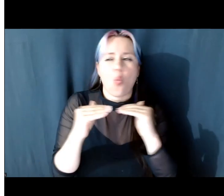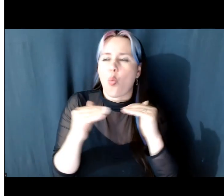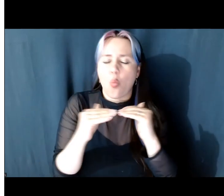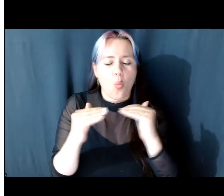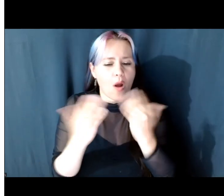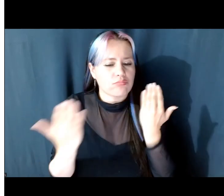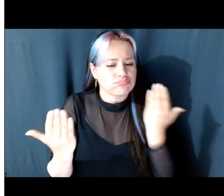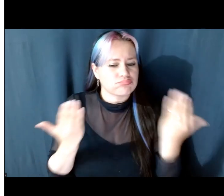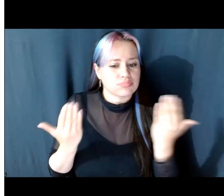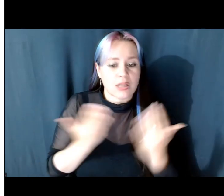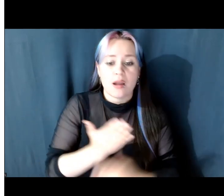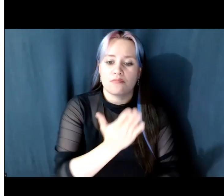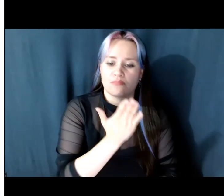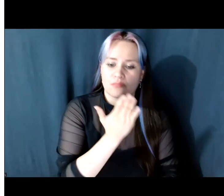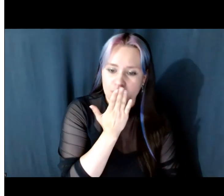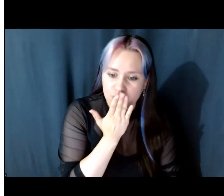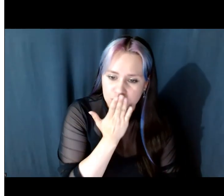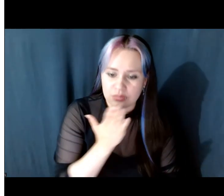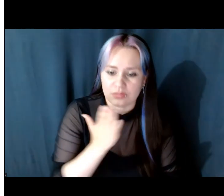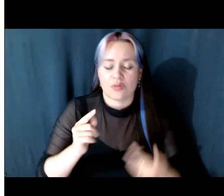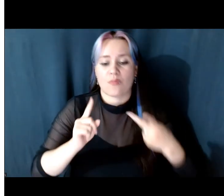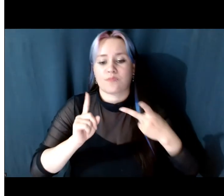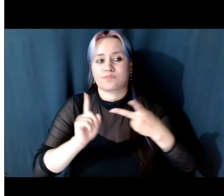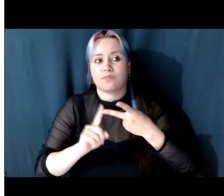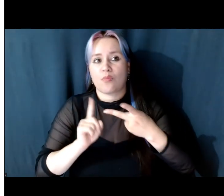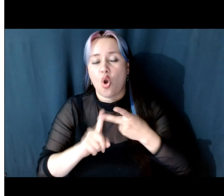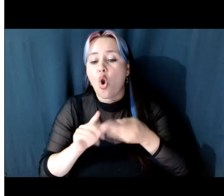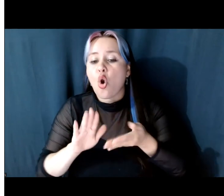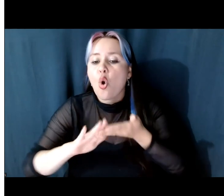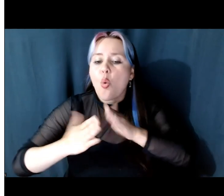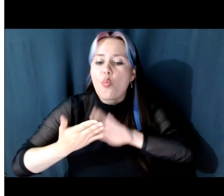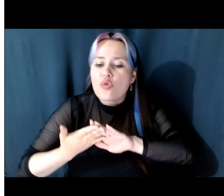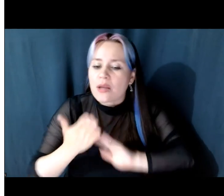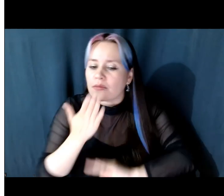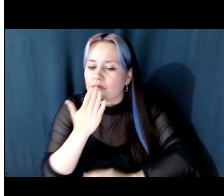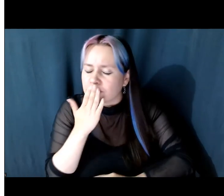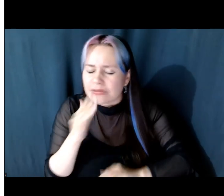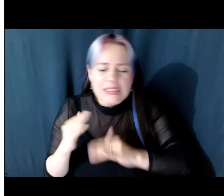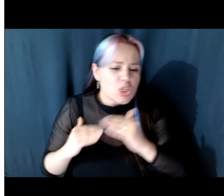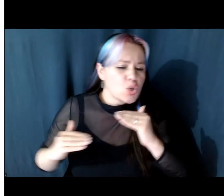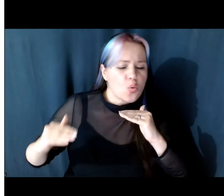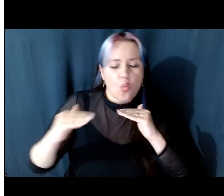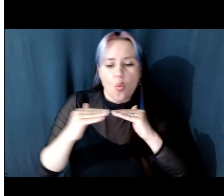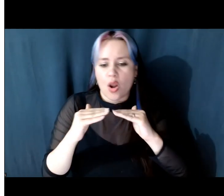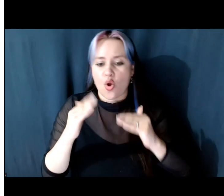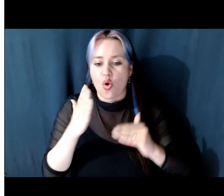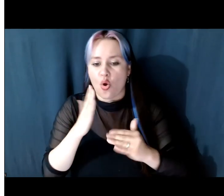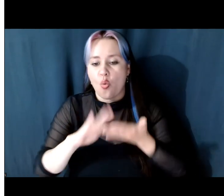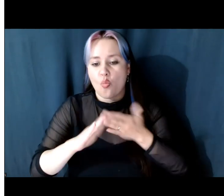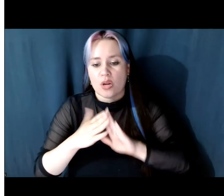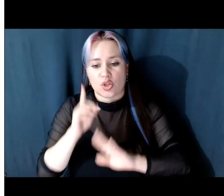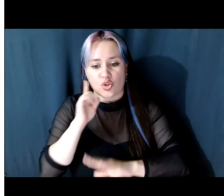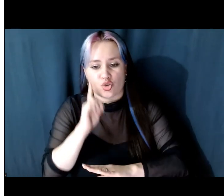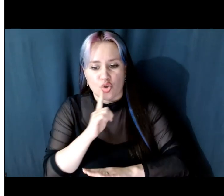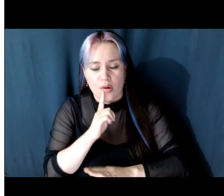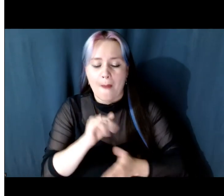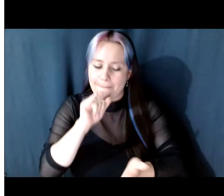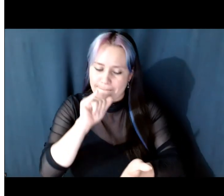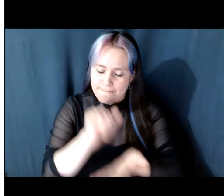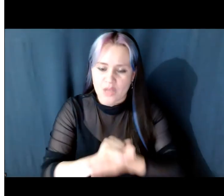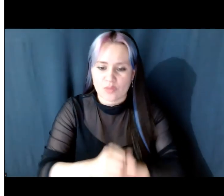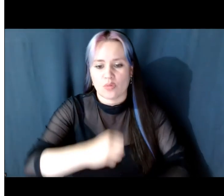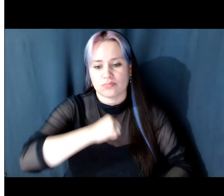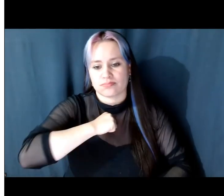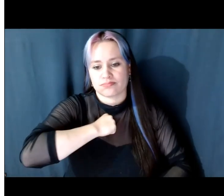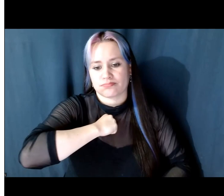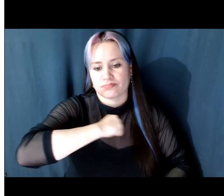corte constitucional c65 del 2012 dicho lo anterior y con